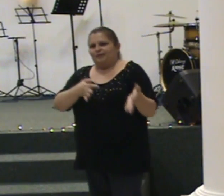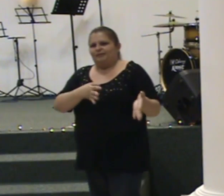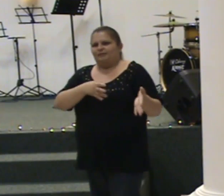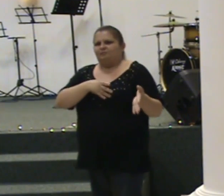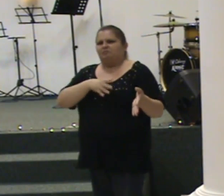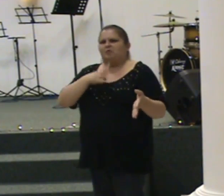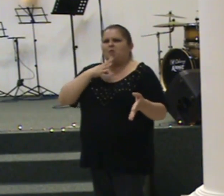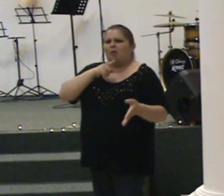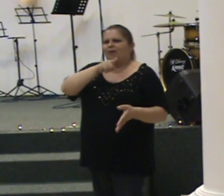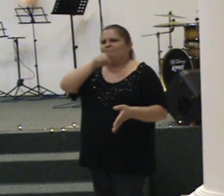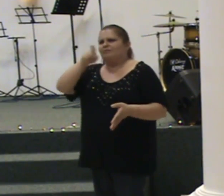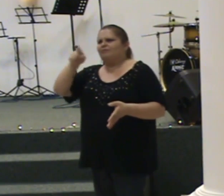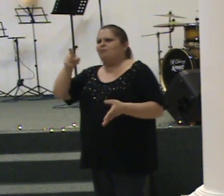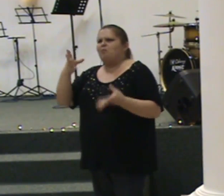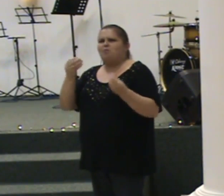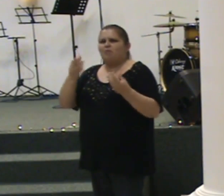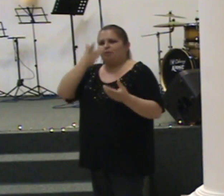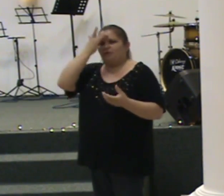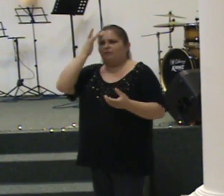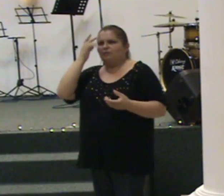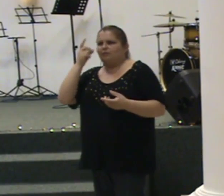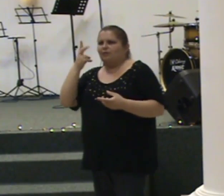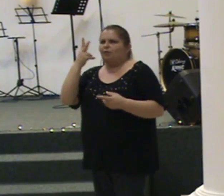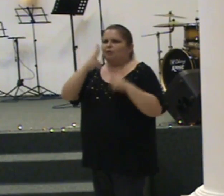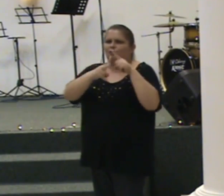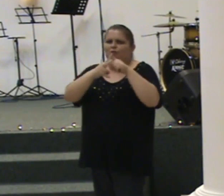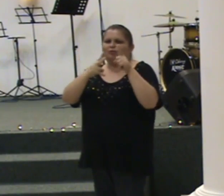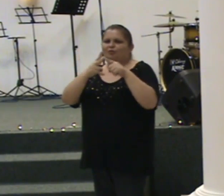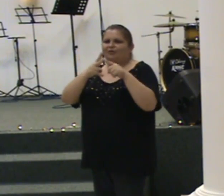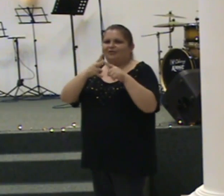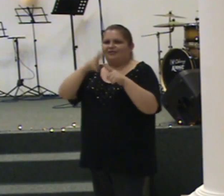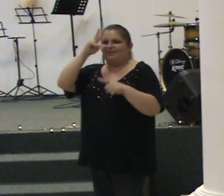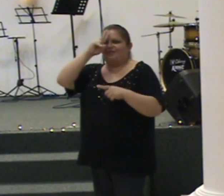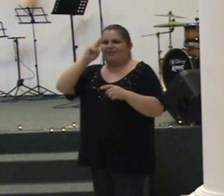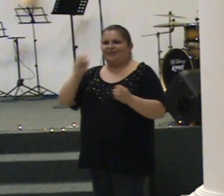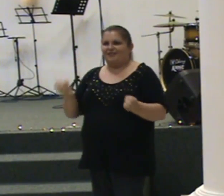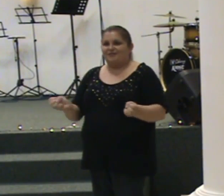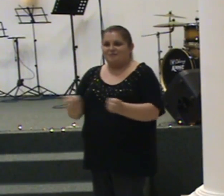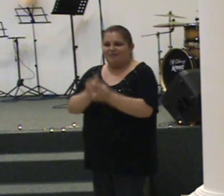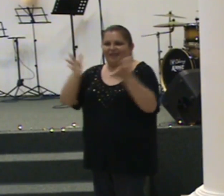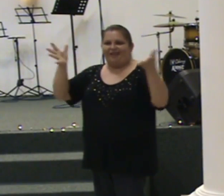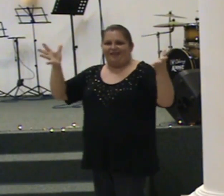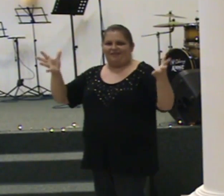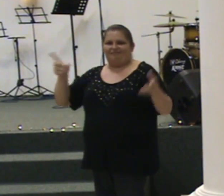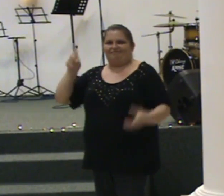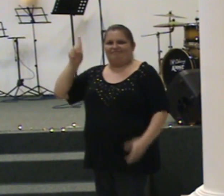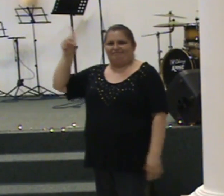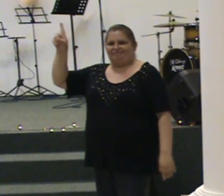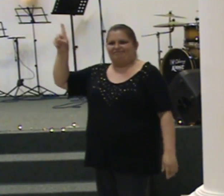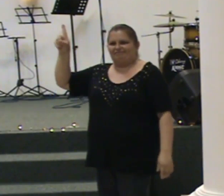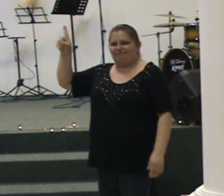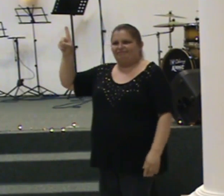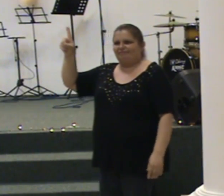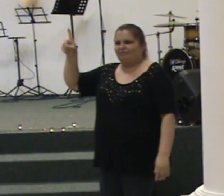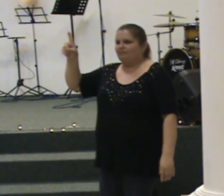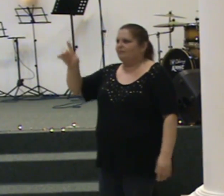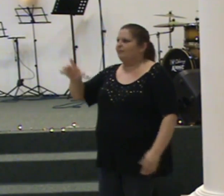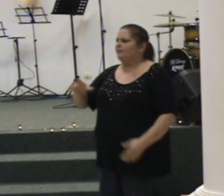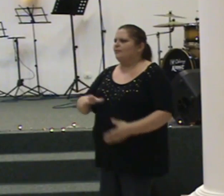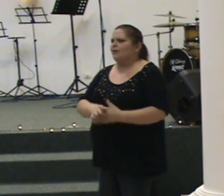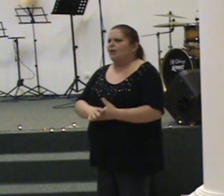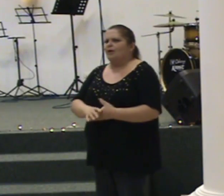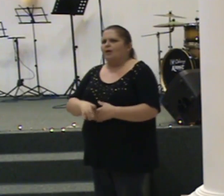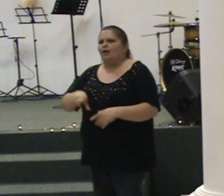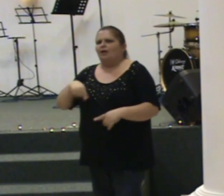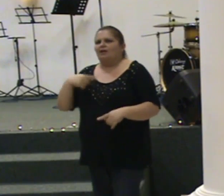uns conhecem. Nós temos aqui duas histórias de milagre de Deus aqui presente na nossa igreja. A gente